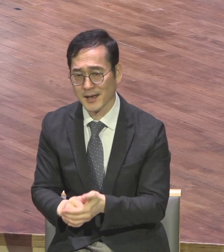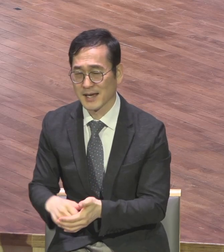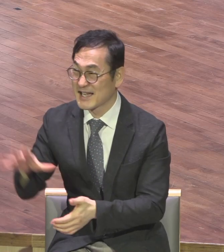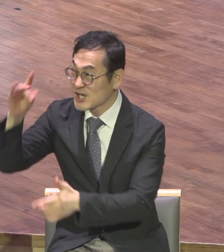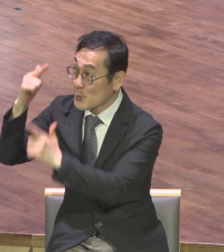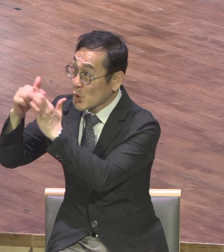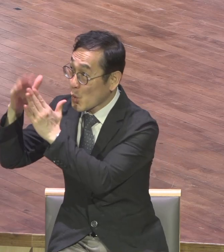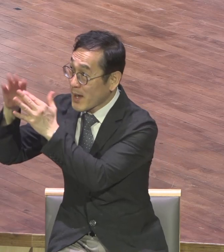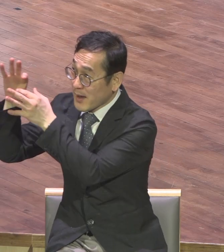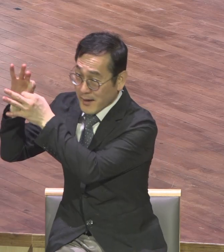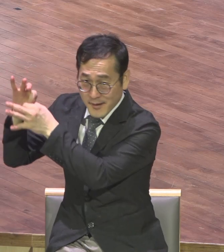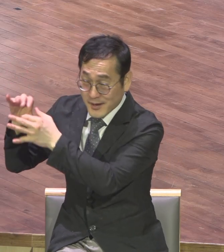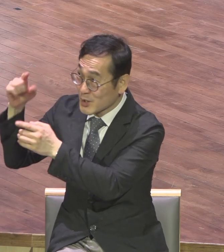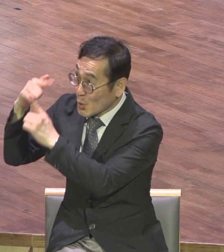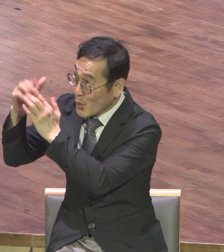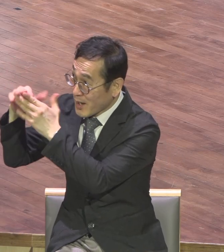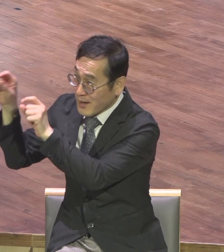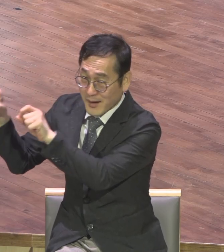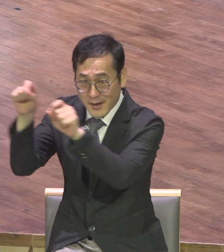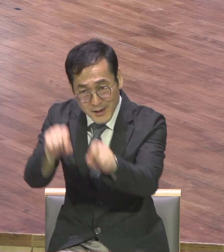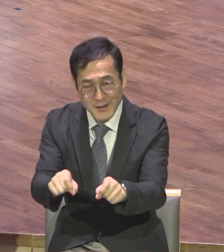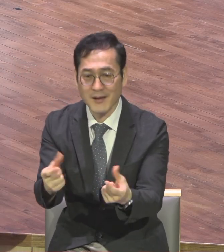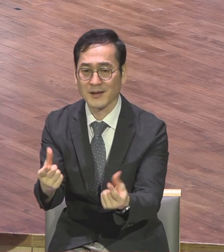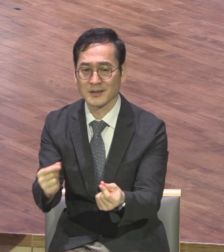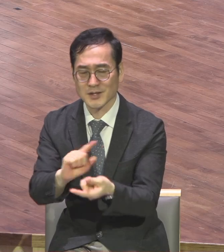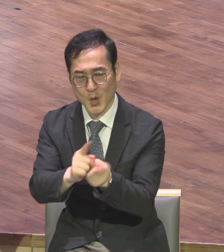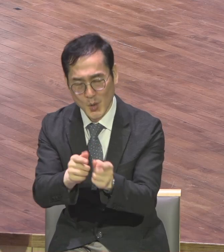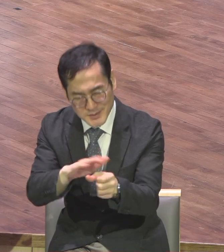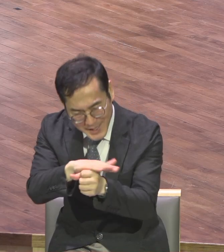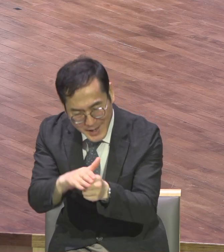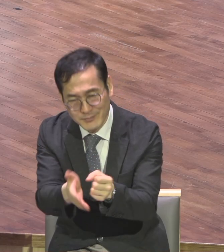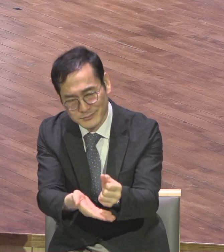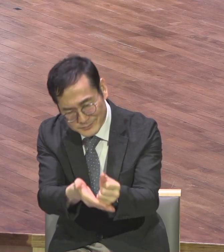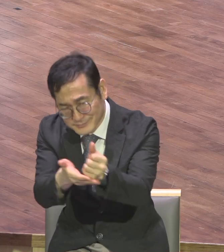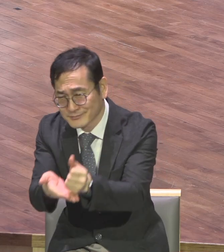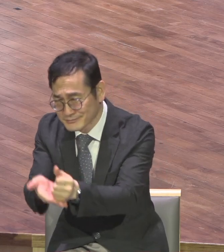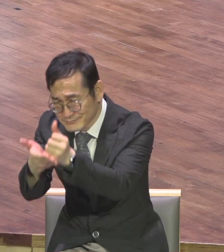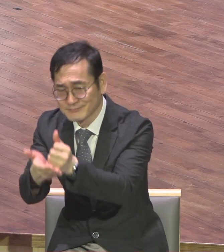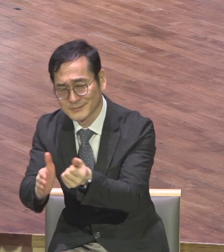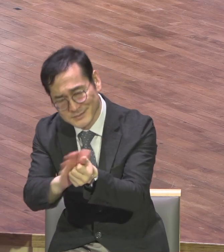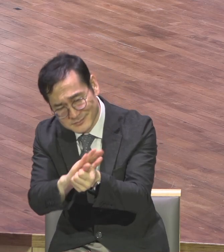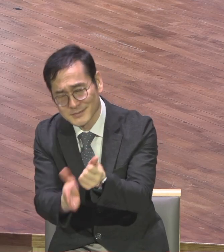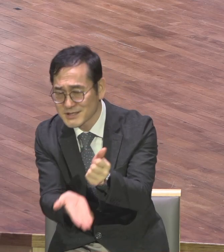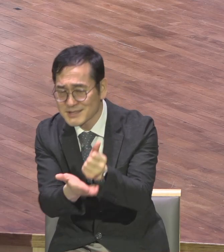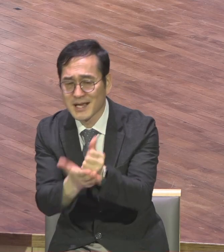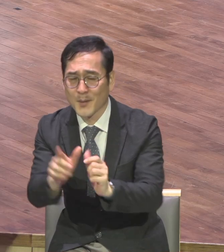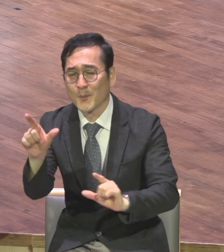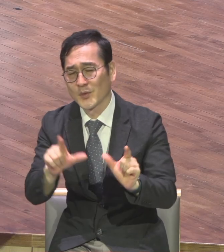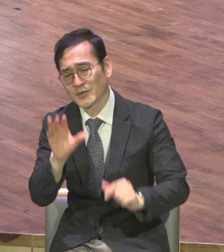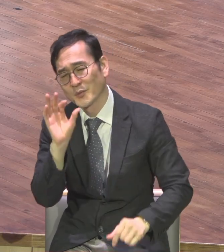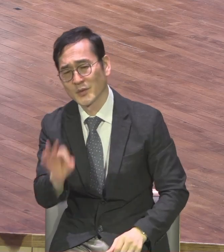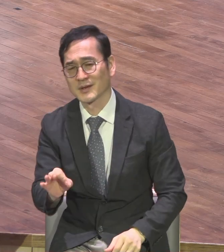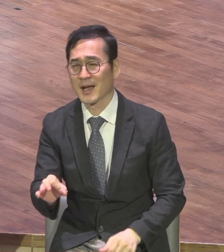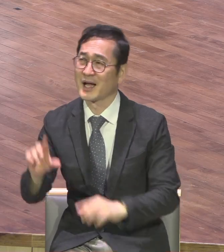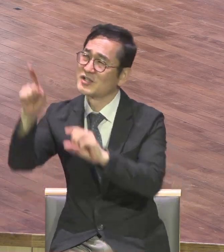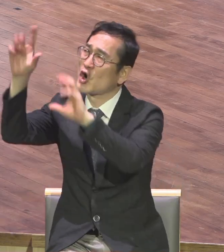됩니다. 서로 사랑하고 서로 세워주고 서로 인정하고. 이 천국이에요. 지상 천국.